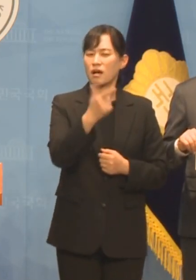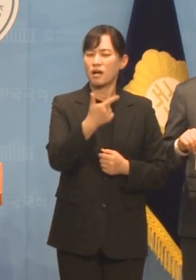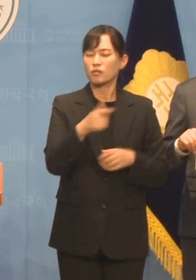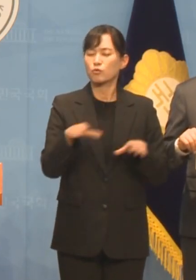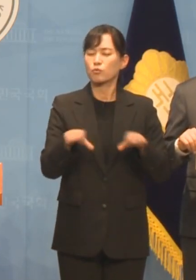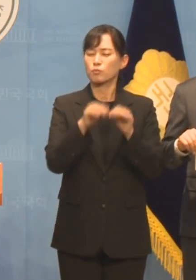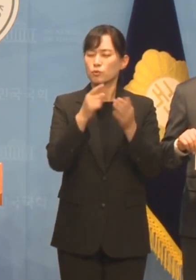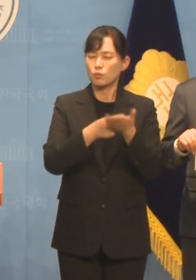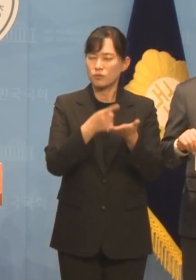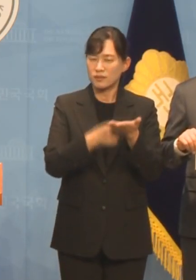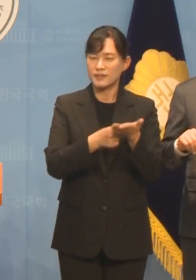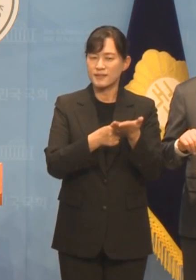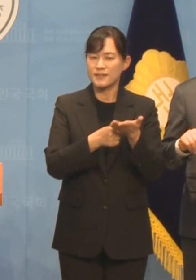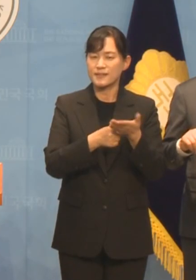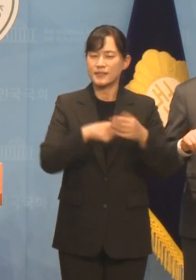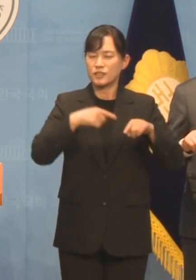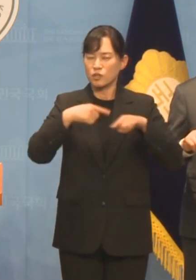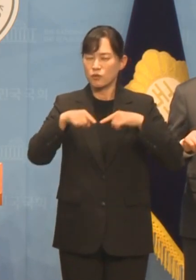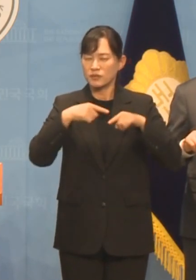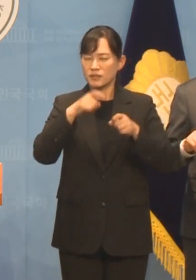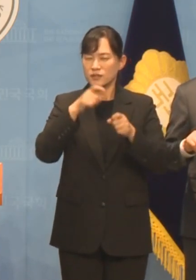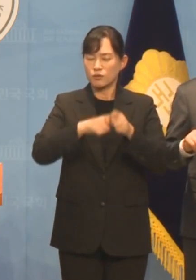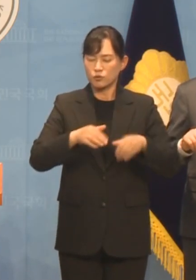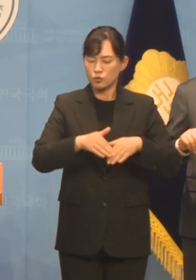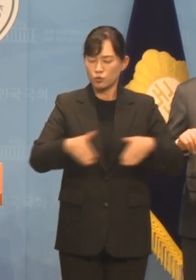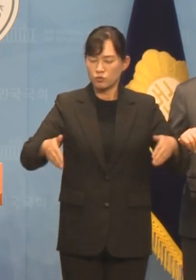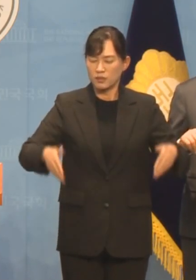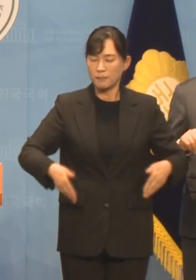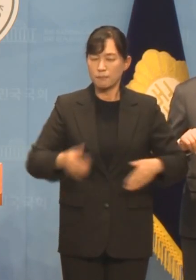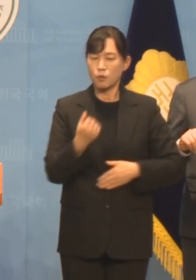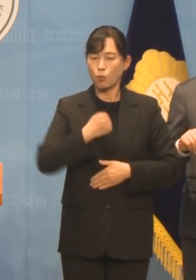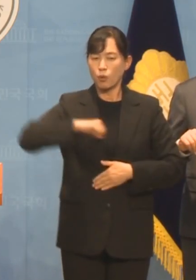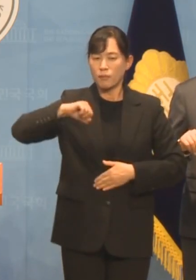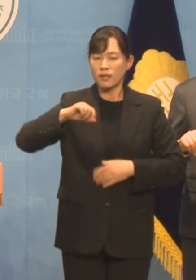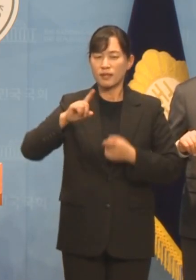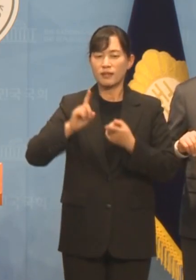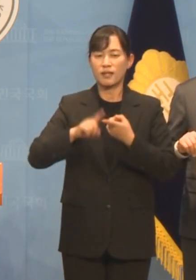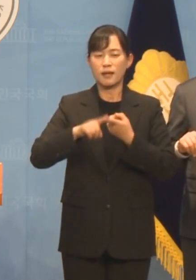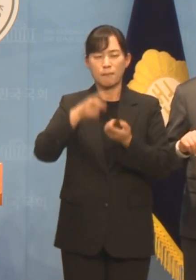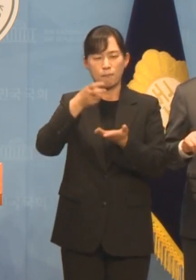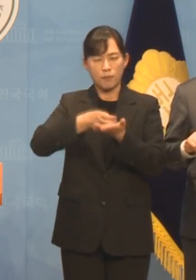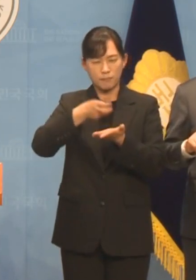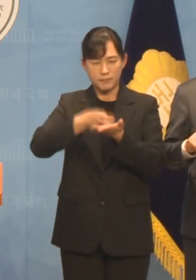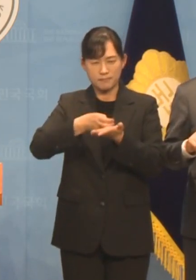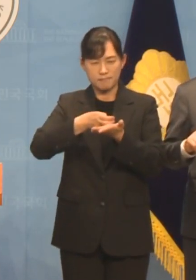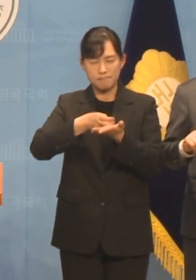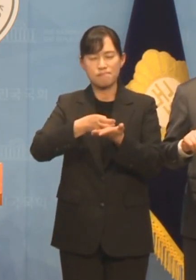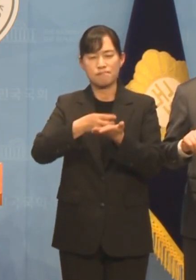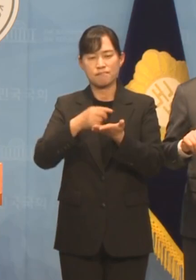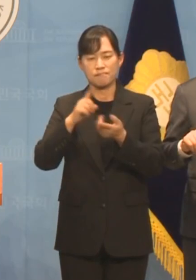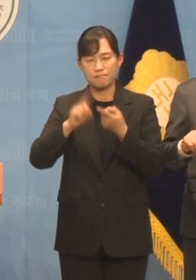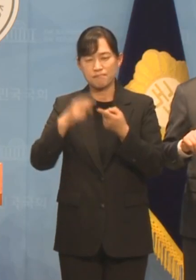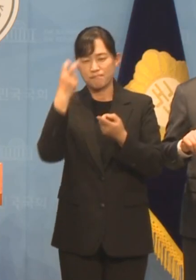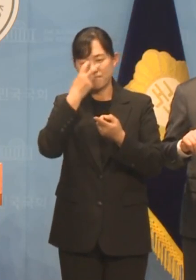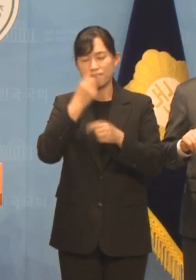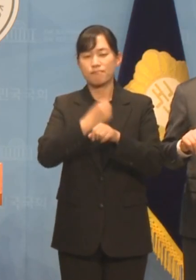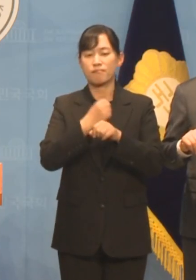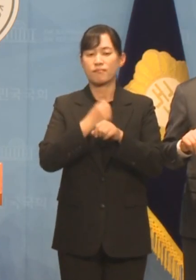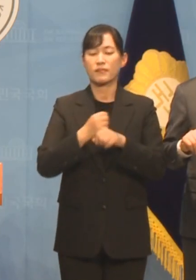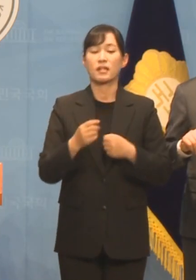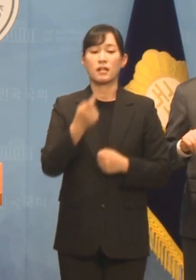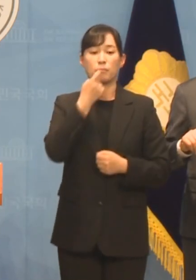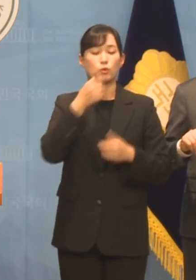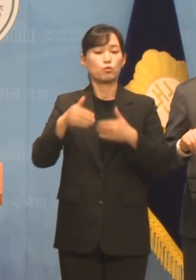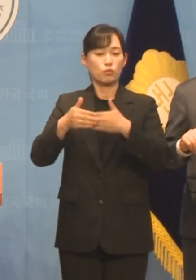한덕수 국무총리의 정치적 중립 위반에 대한 법적 조치를 검토하겠습니다. 오늘